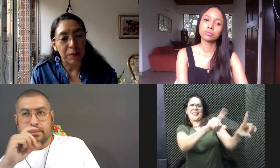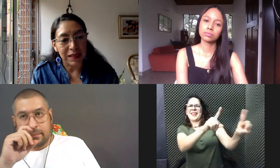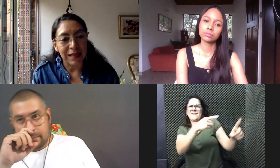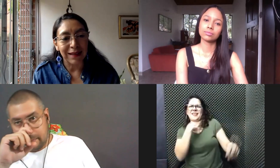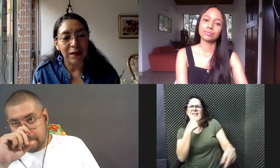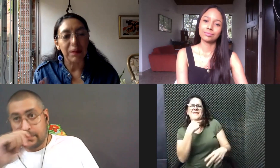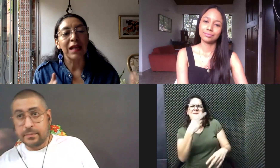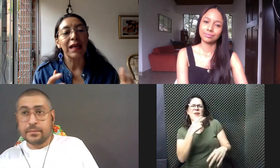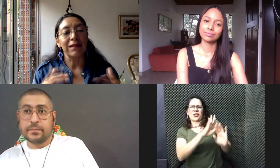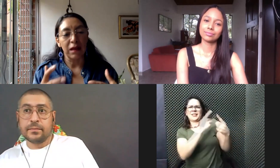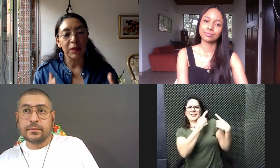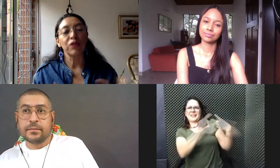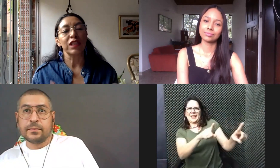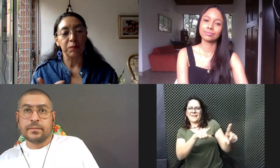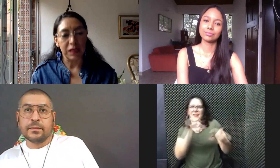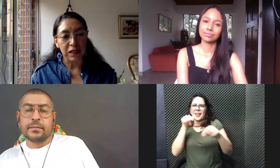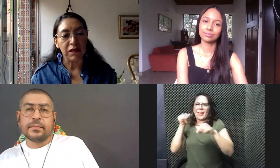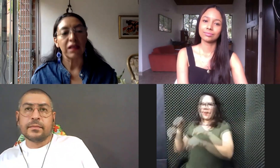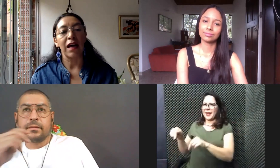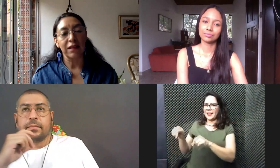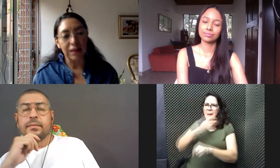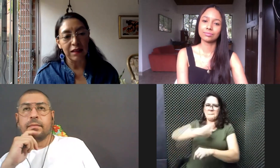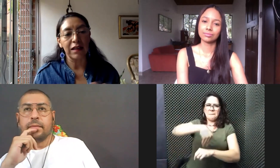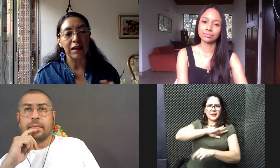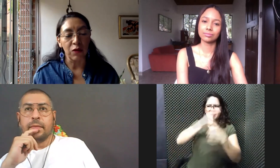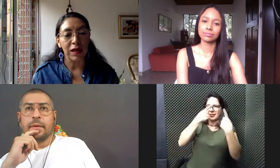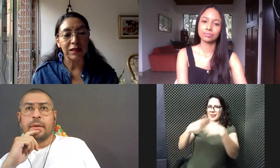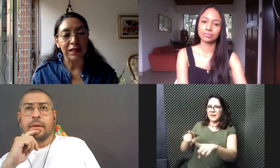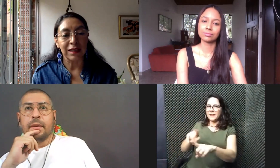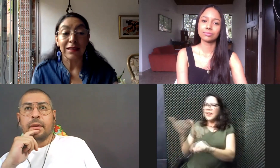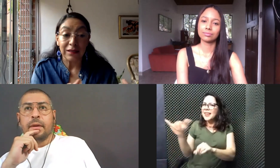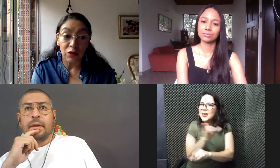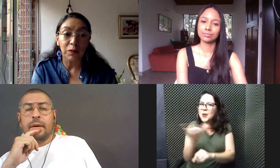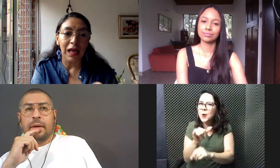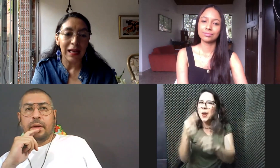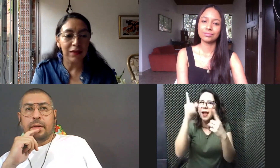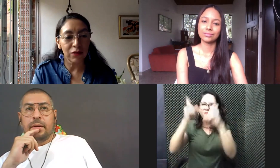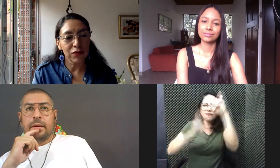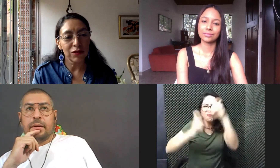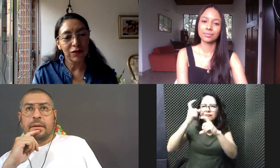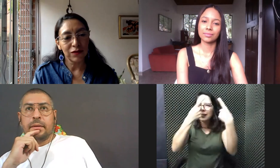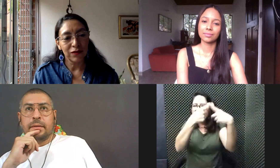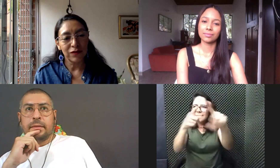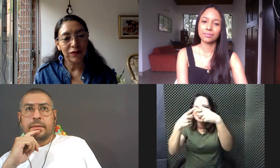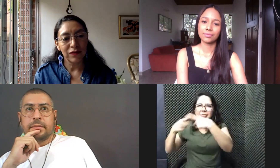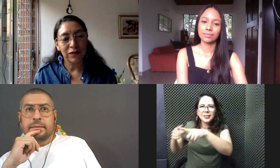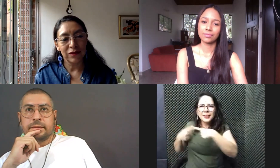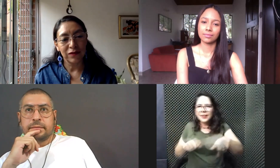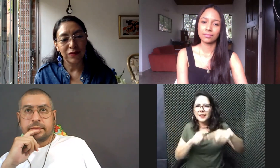se presenta también en términos de expresividad y de lengua de señas subdialectos.